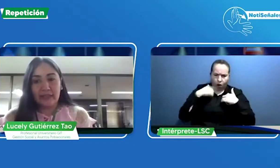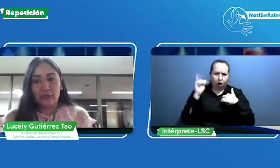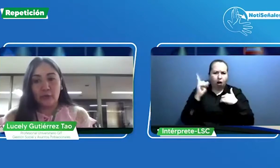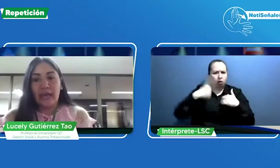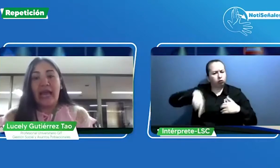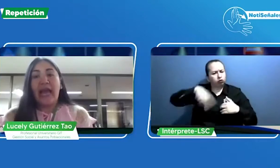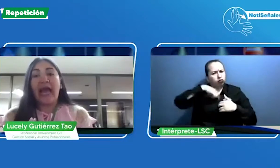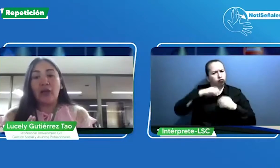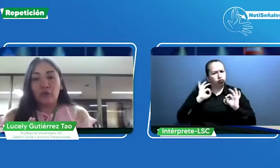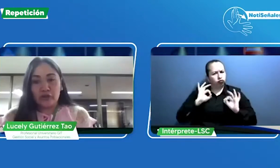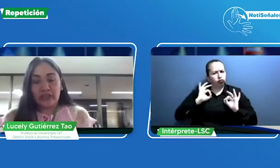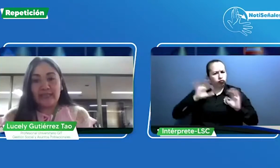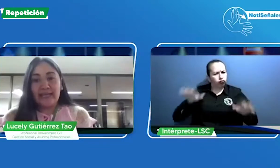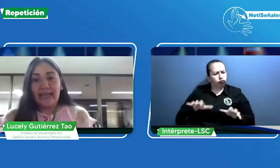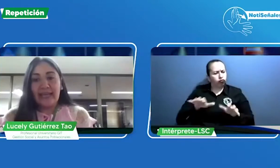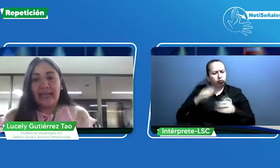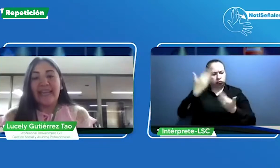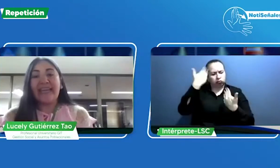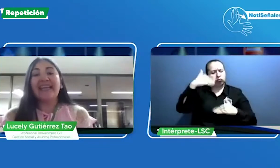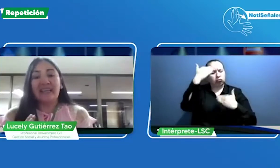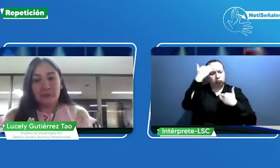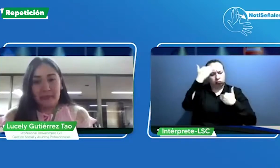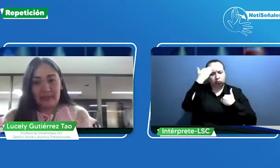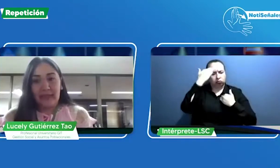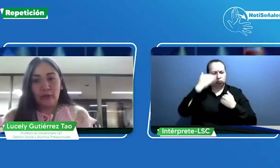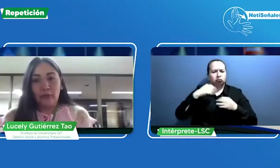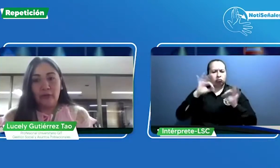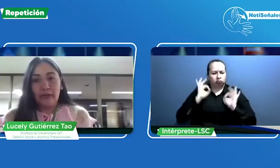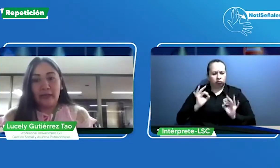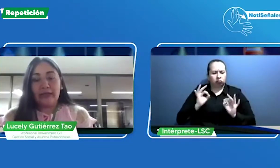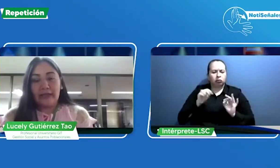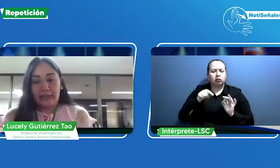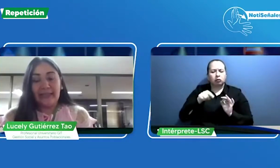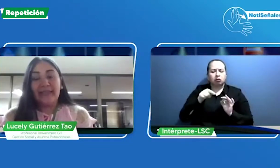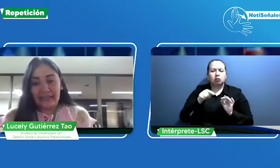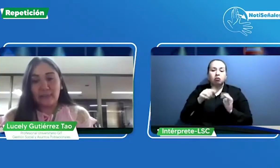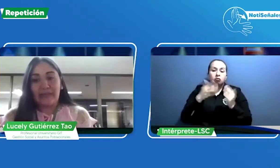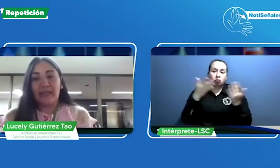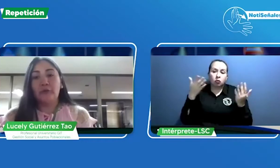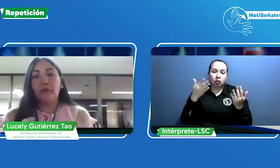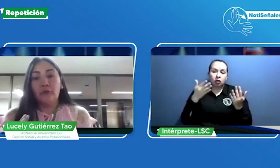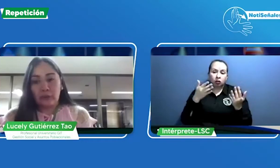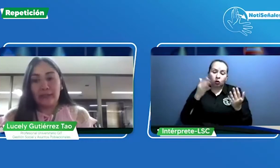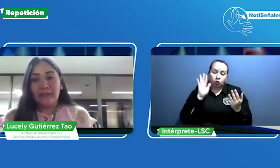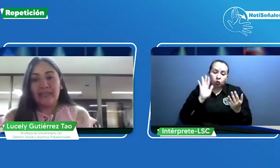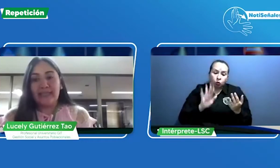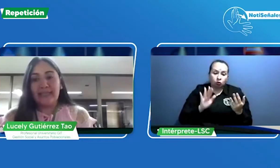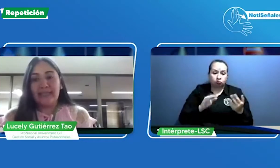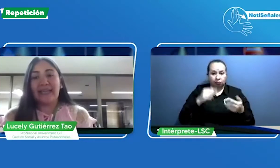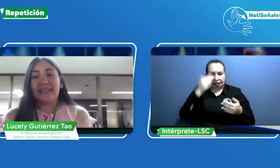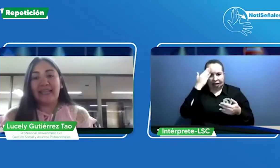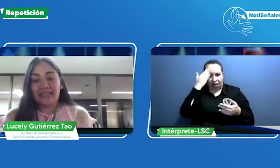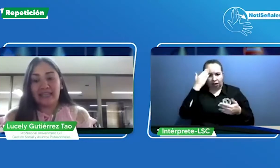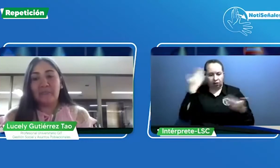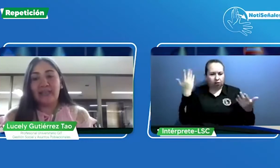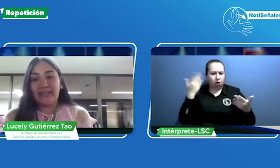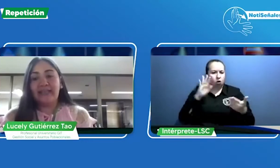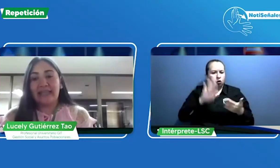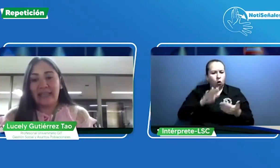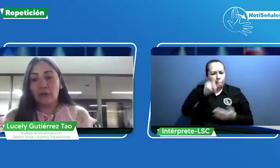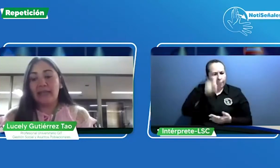ejercicio a conciencia y respetando los límites del